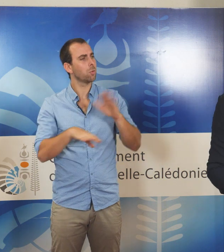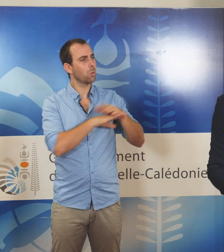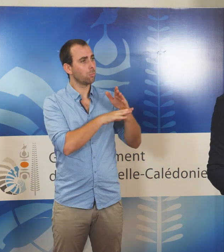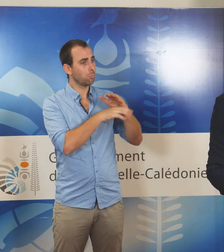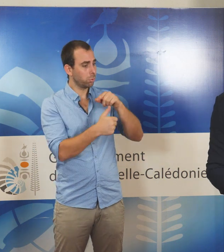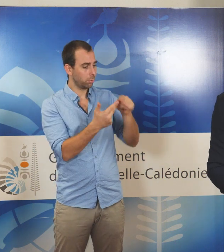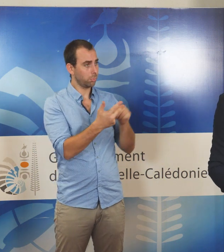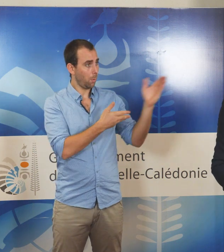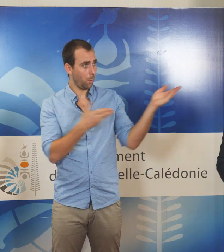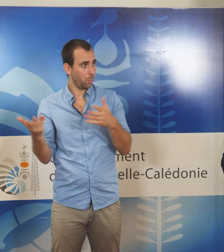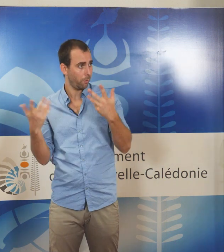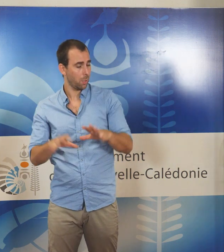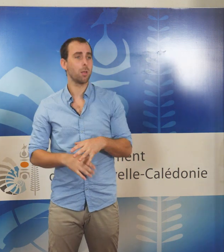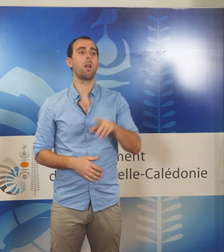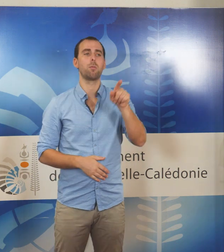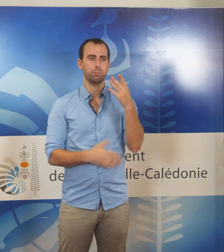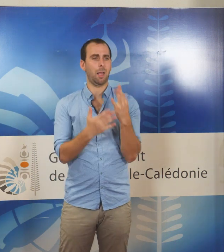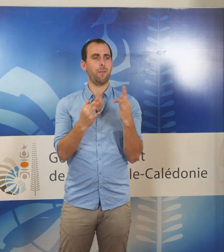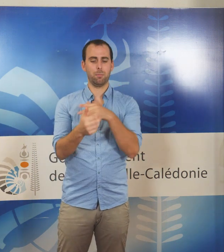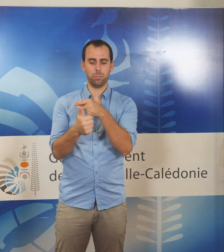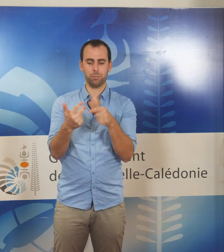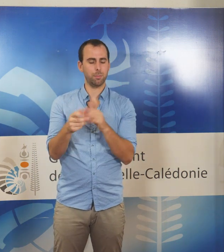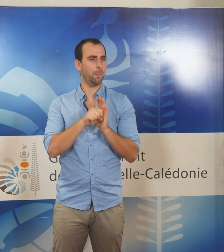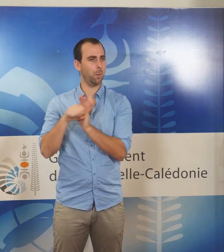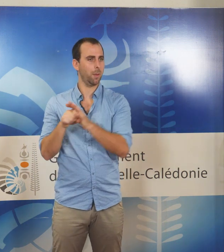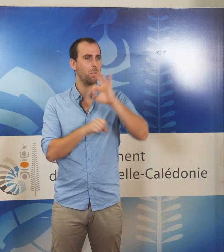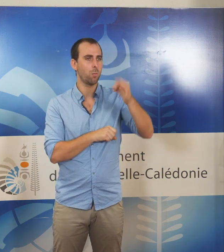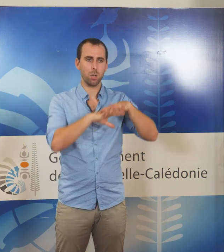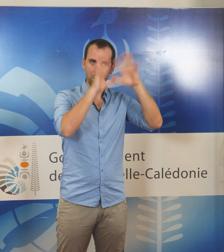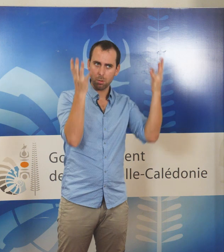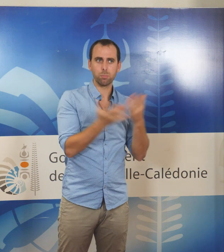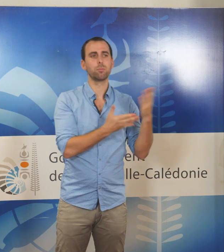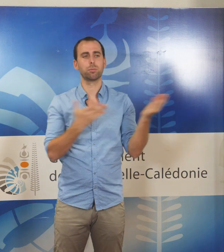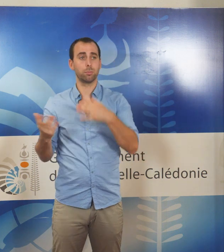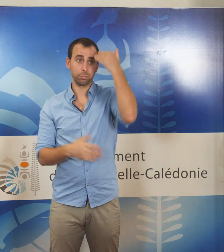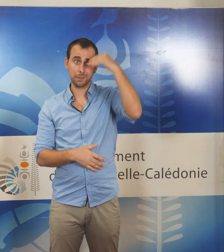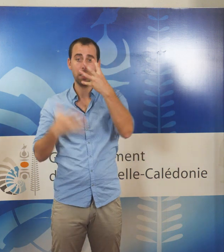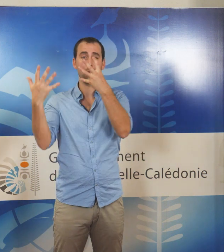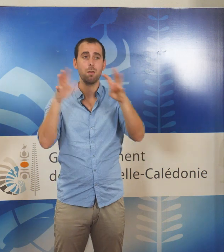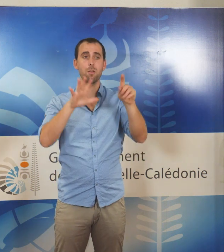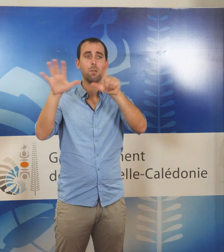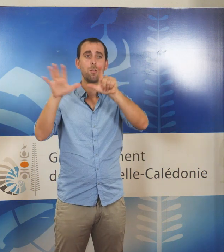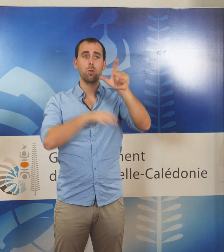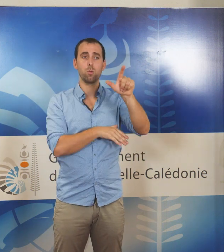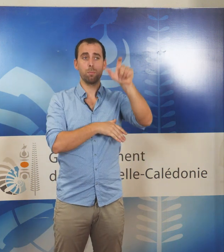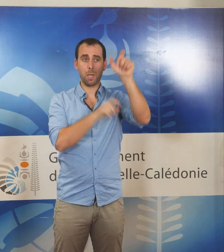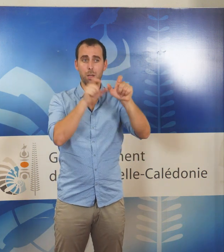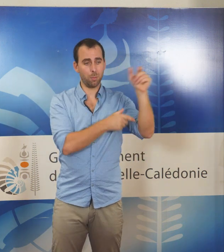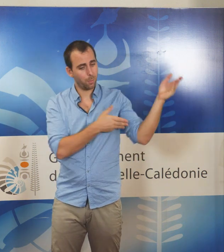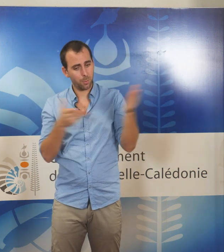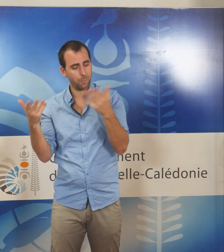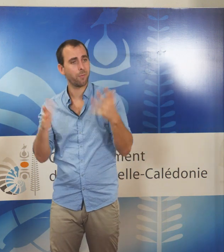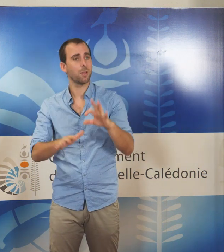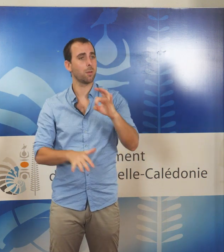Sur les priorités, oui, il y a quasiment la totalité qui a été rapatriée. Je rappelle qu'il y a 972 personnes qui ont été rapatriées à ce jour et que